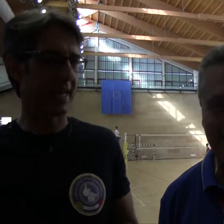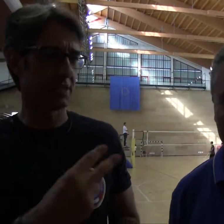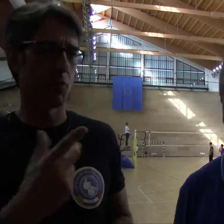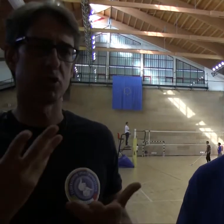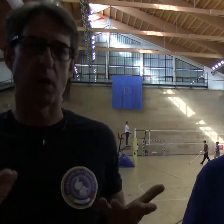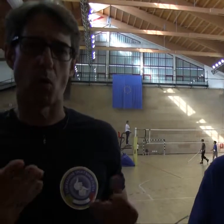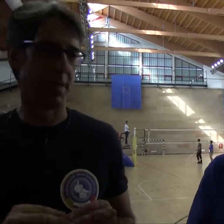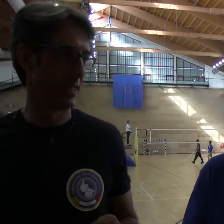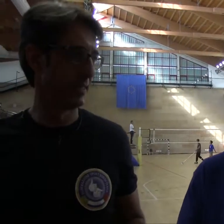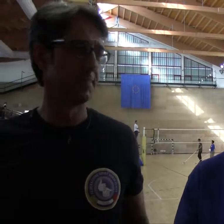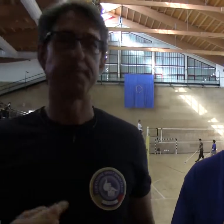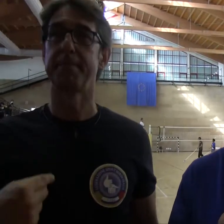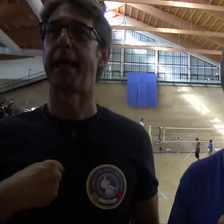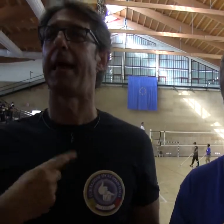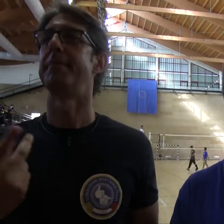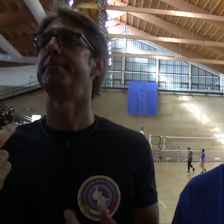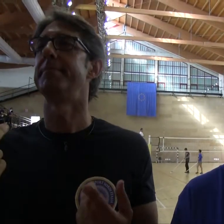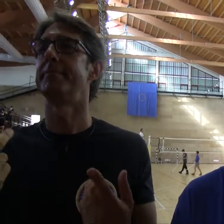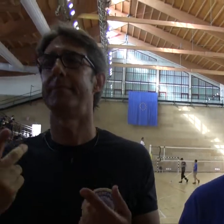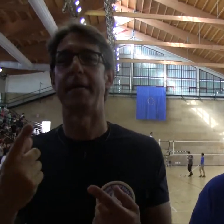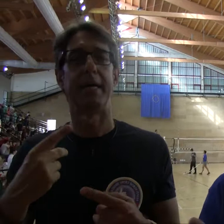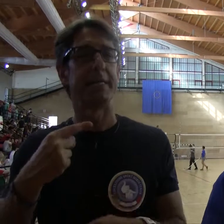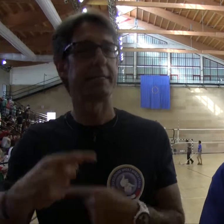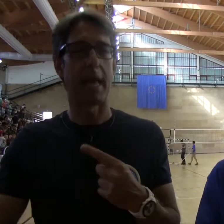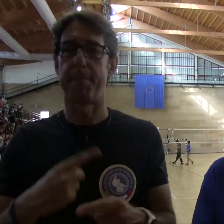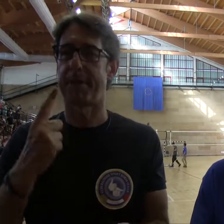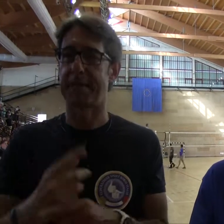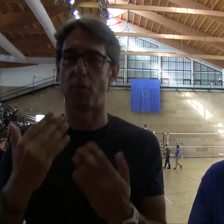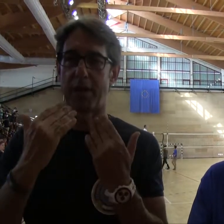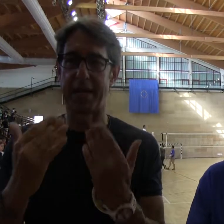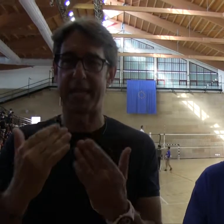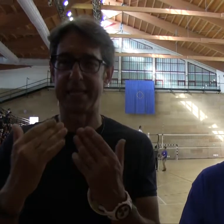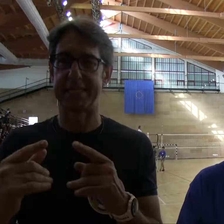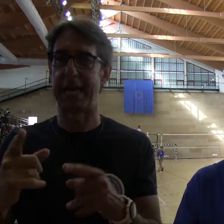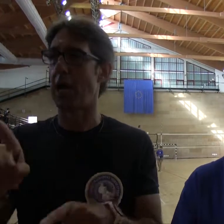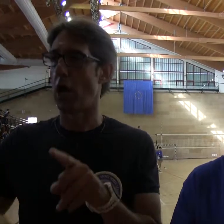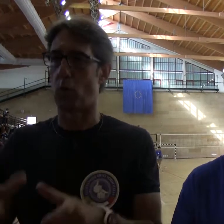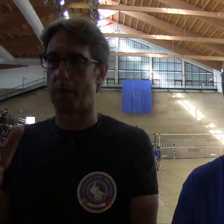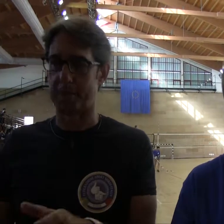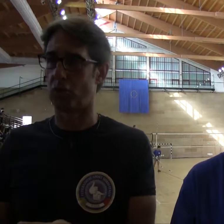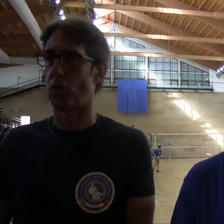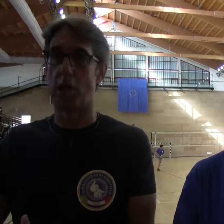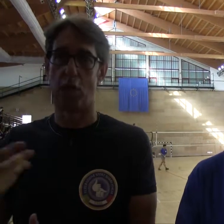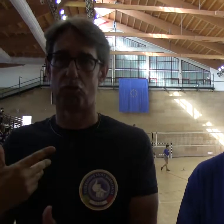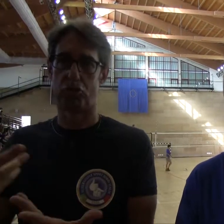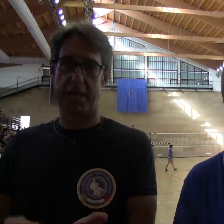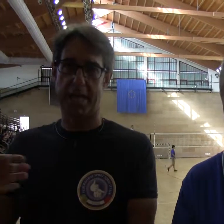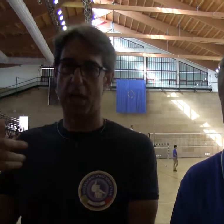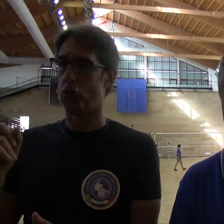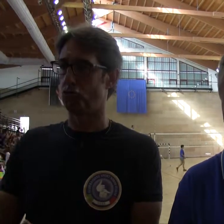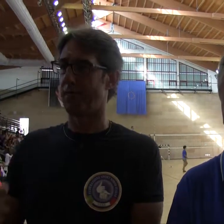Chissà perché, a me tocca sempre ringraziare qualcuno. Approfitto che qua c'è Giovanni Caramazza davanti a me e lo